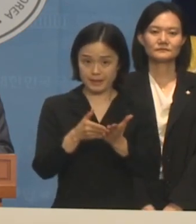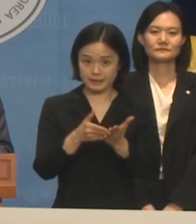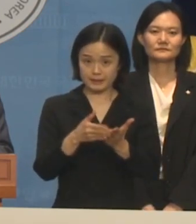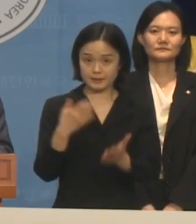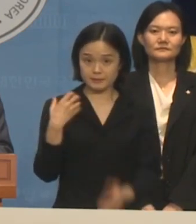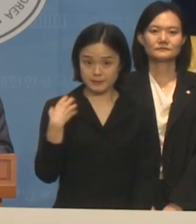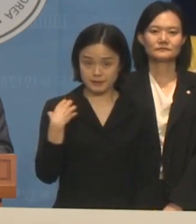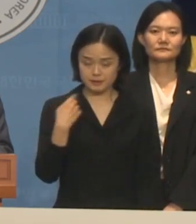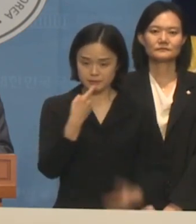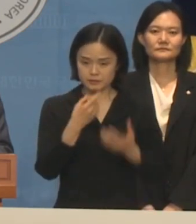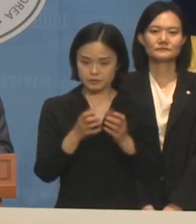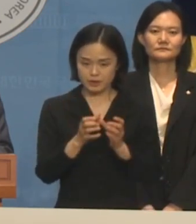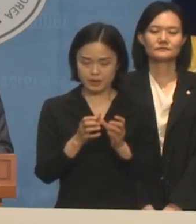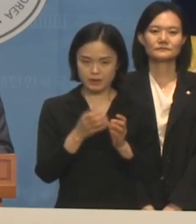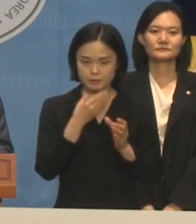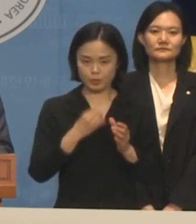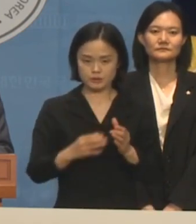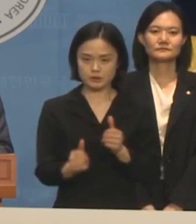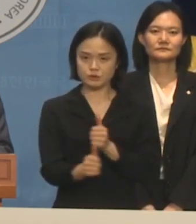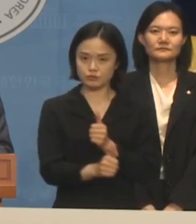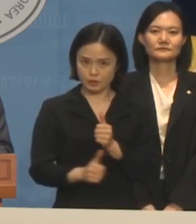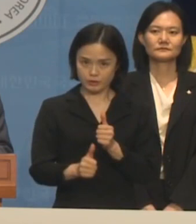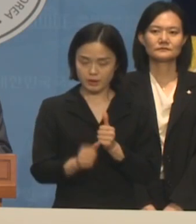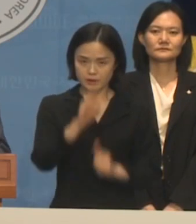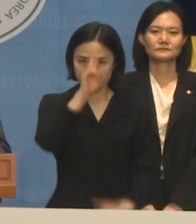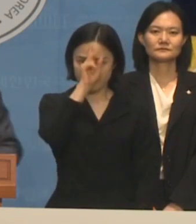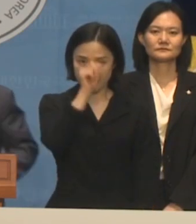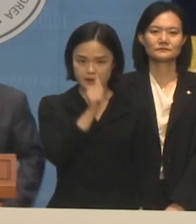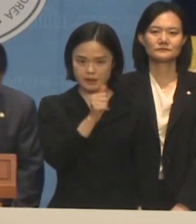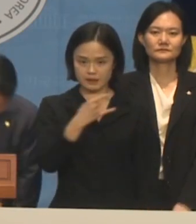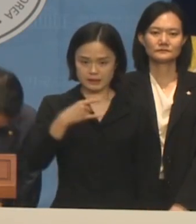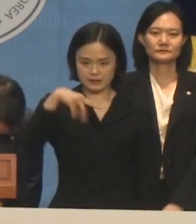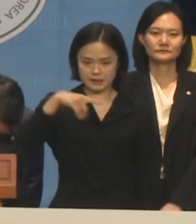더불어민주당 보건복지위원회 박희승 의원입니다.